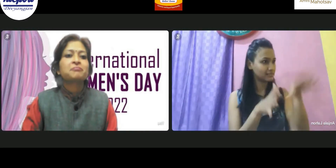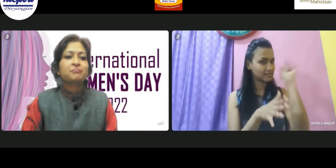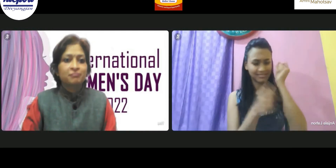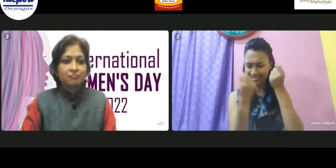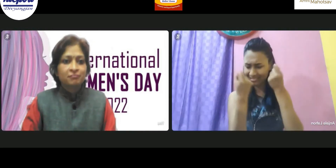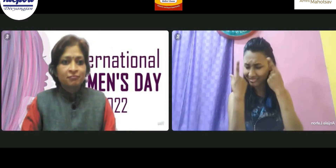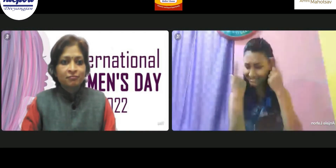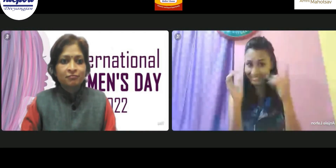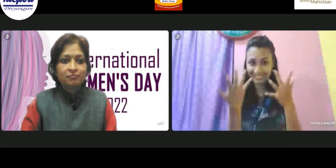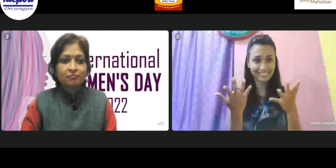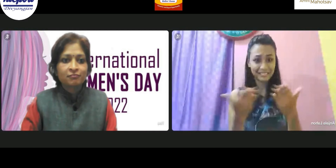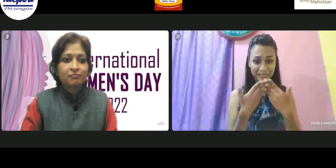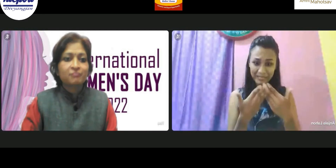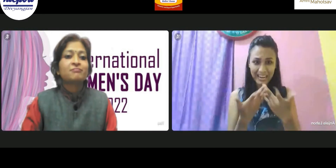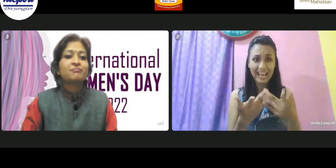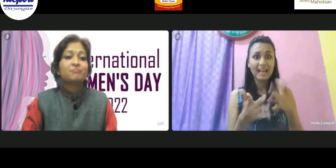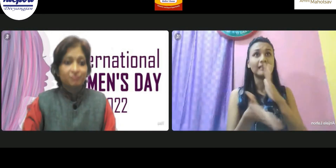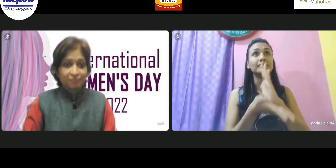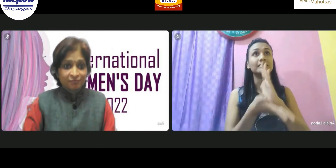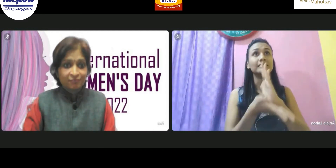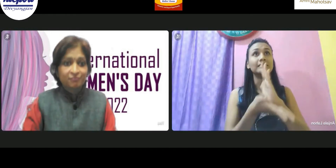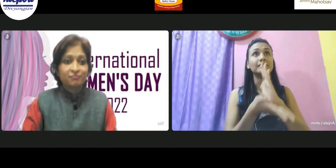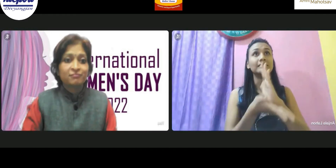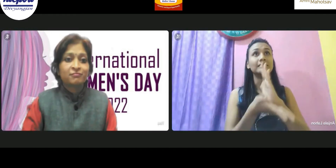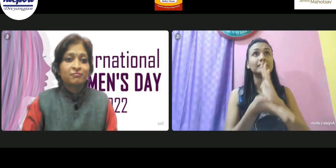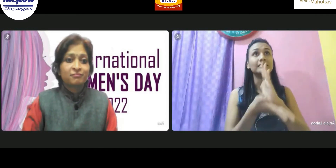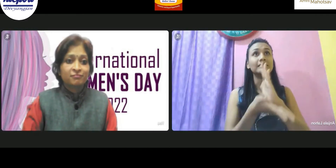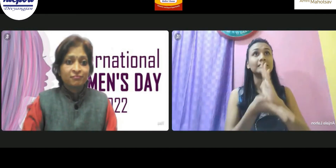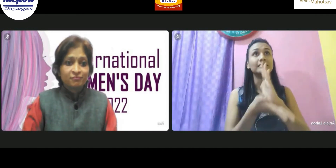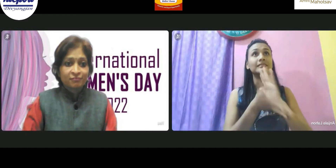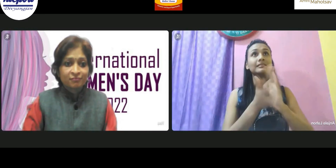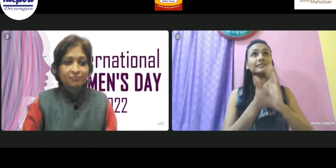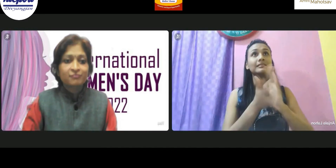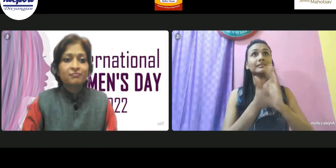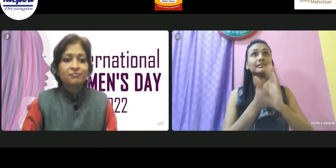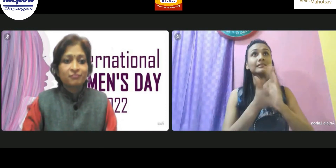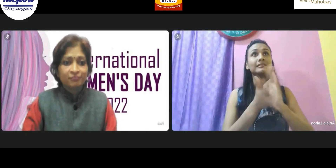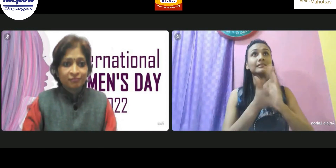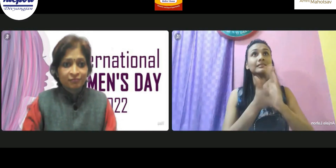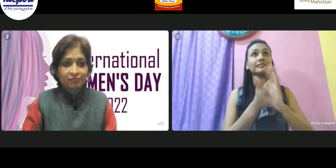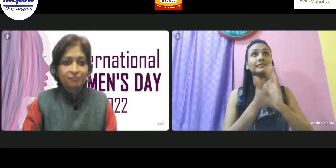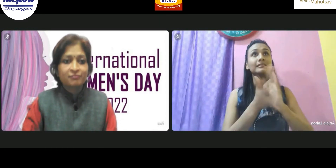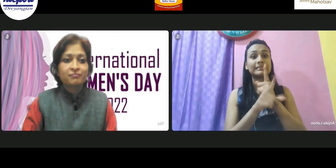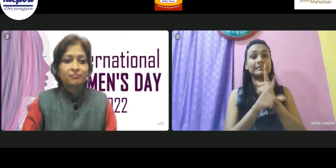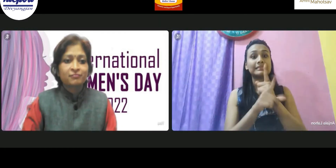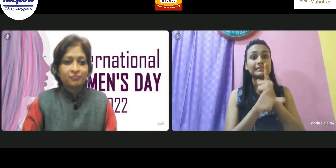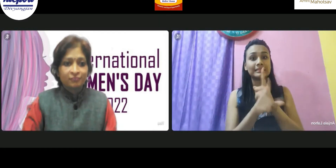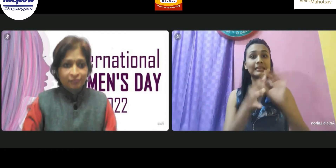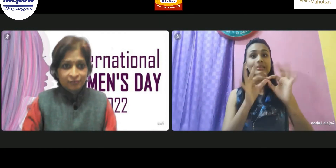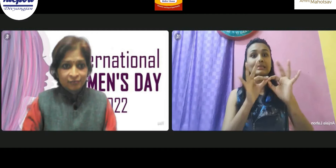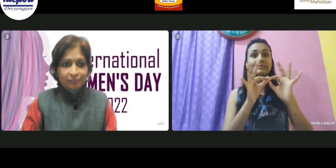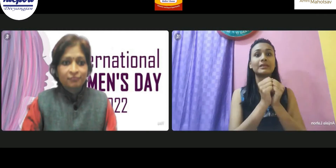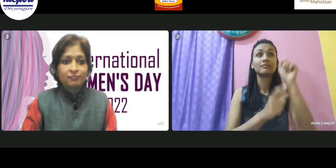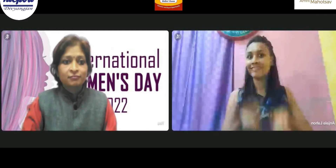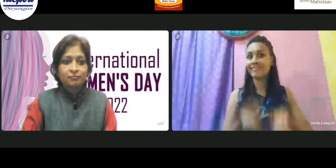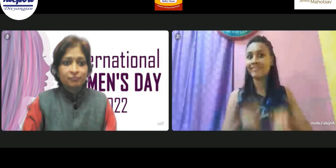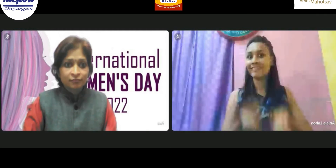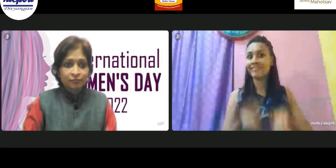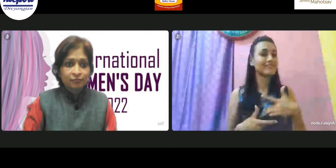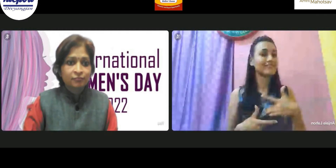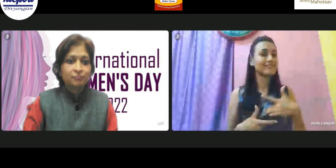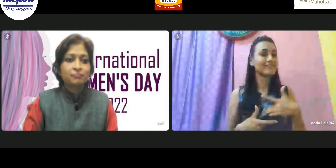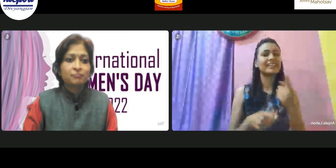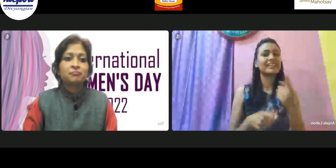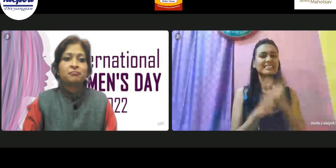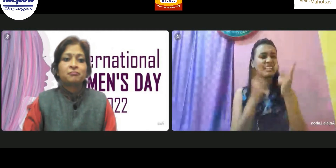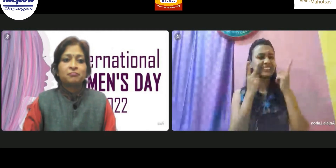डर लगता था, कितना मुश्किल, कुछ भी समझ में नहीं आता था। फिर हमारे कॉलेज में जो टीचर्स थे, जो